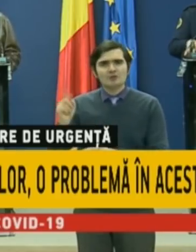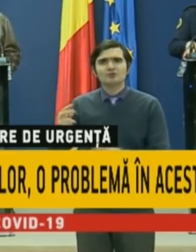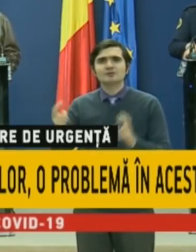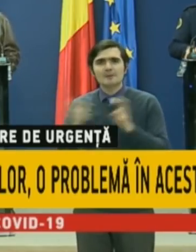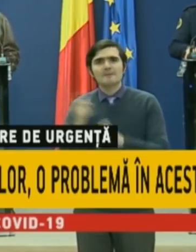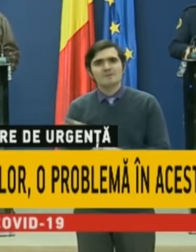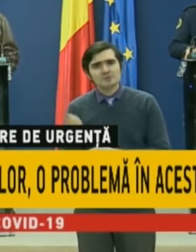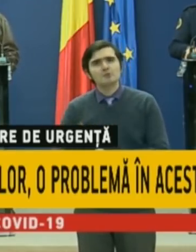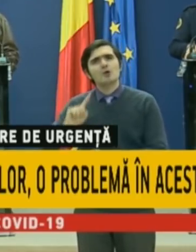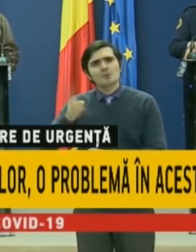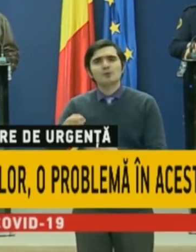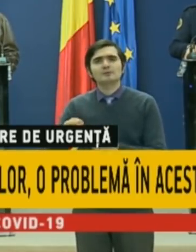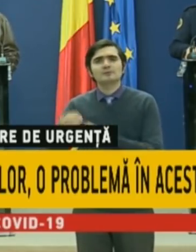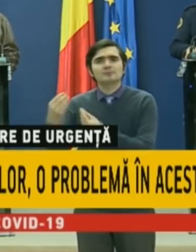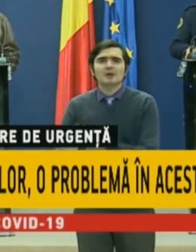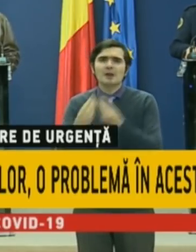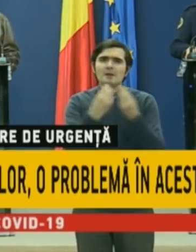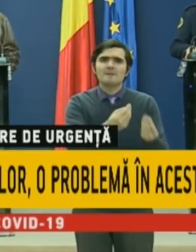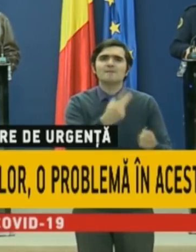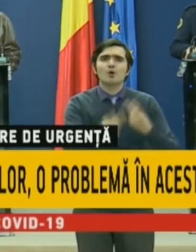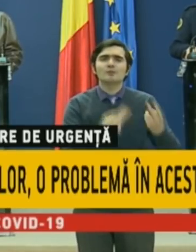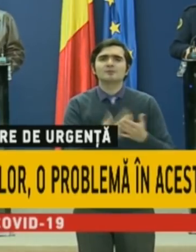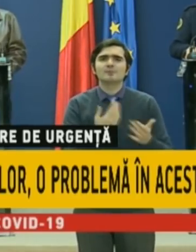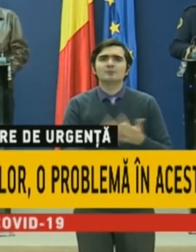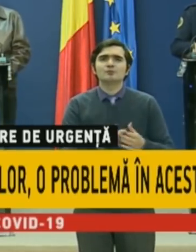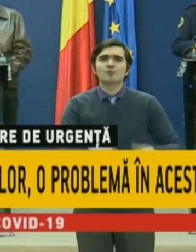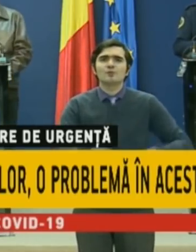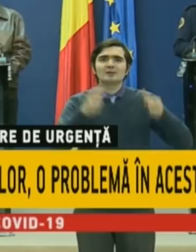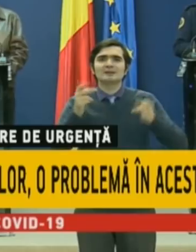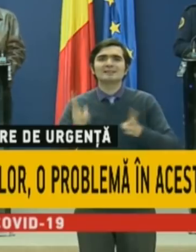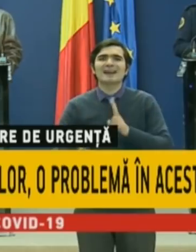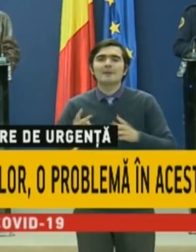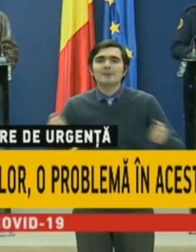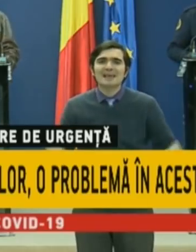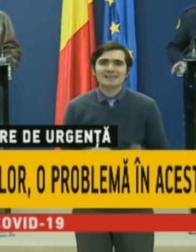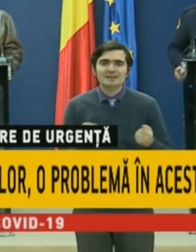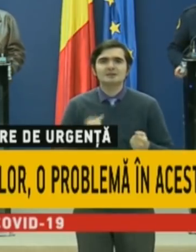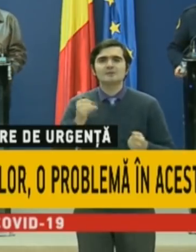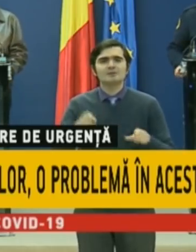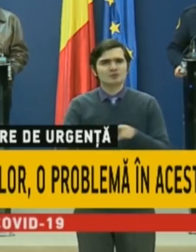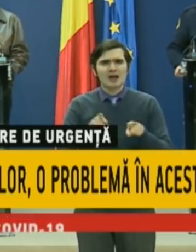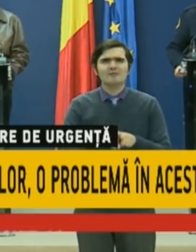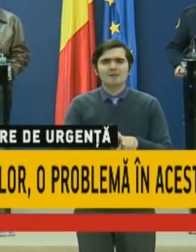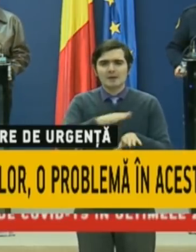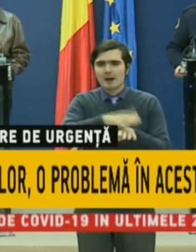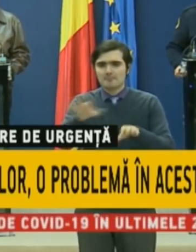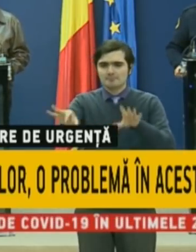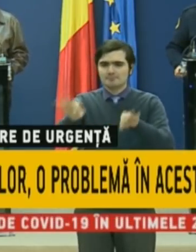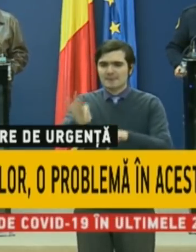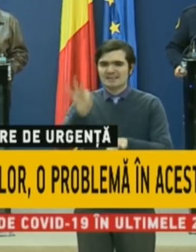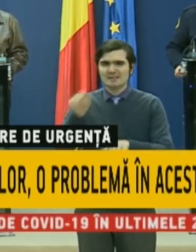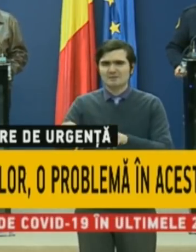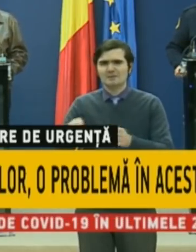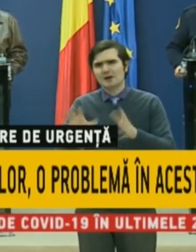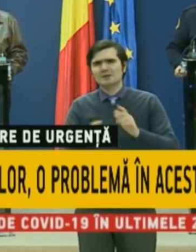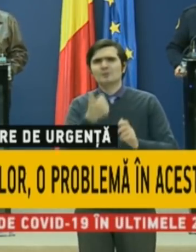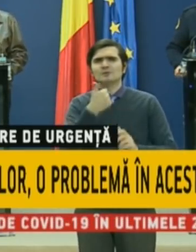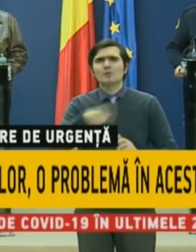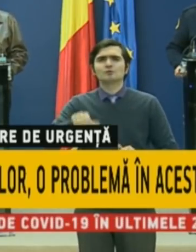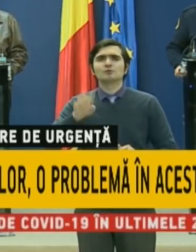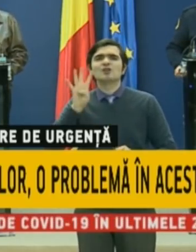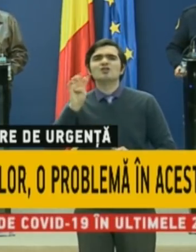fi de folos în unitățile de terapie intensivă, dar mai ales prin identificarea aproximativ